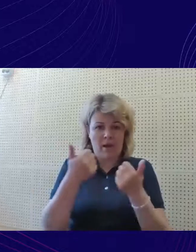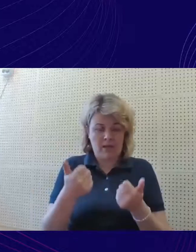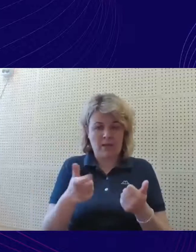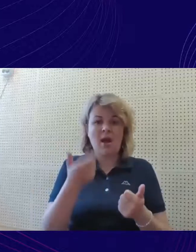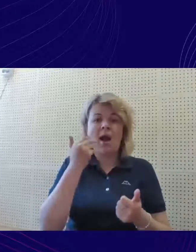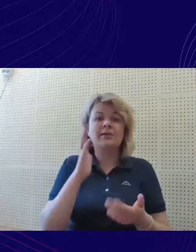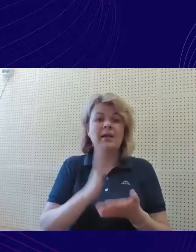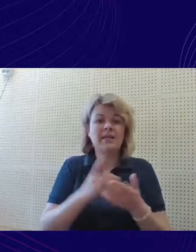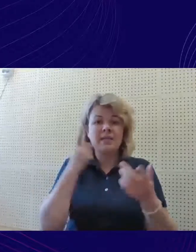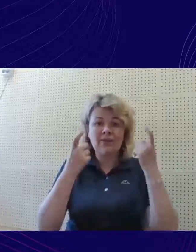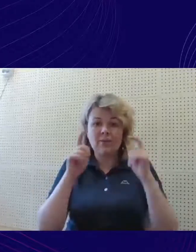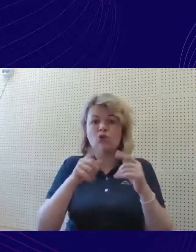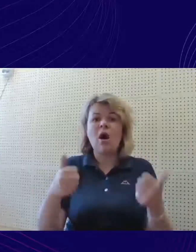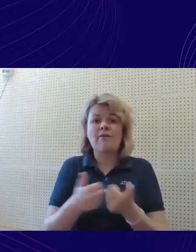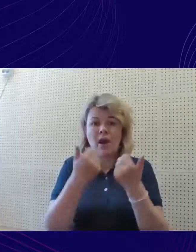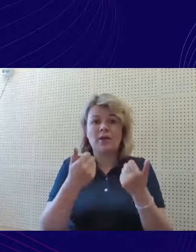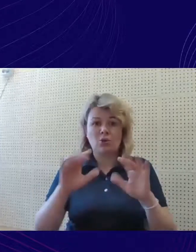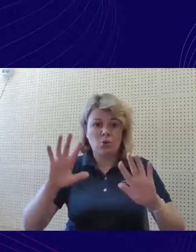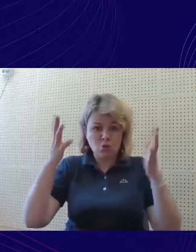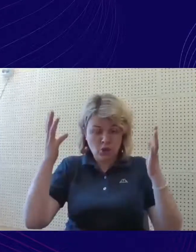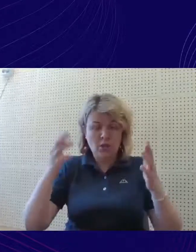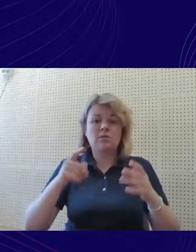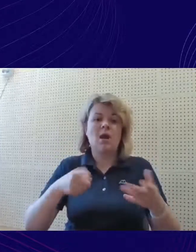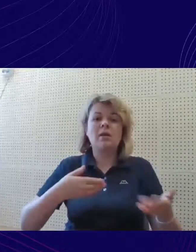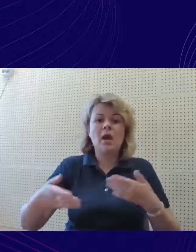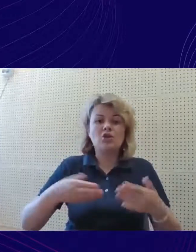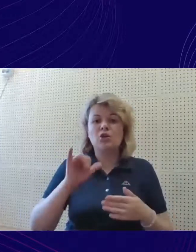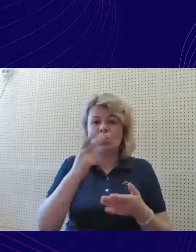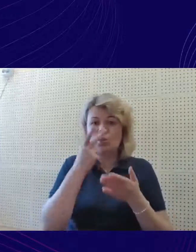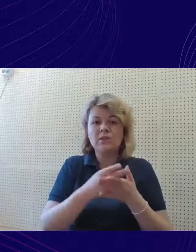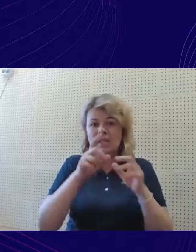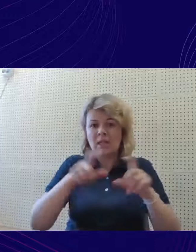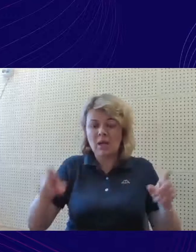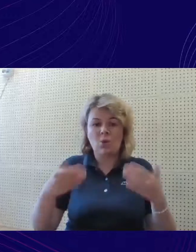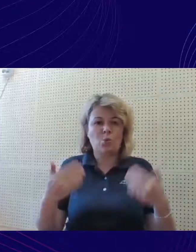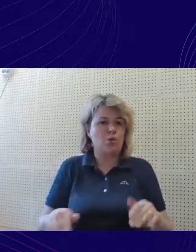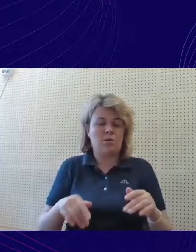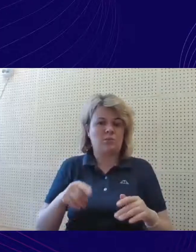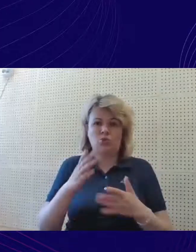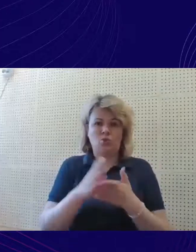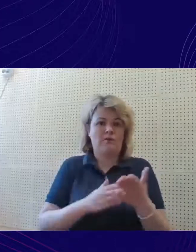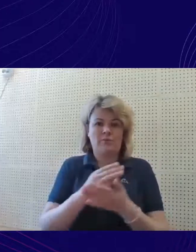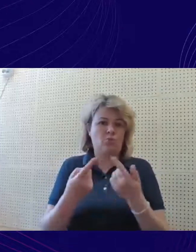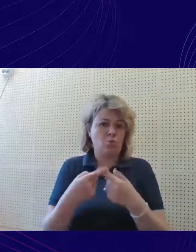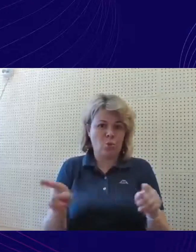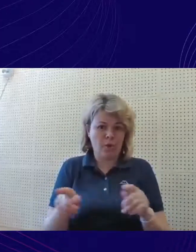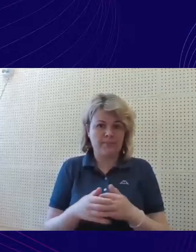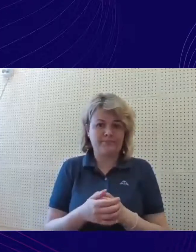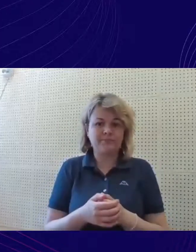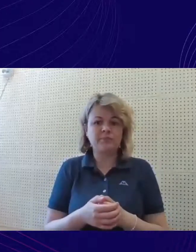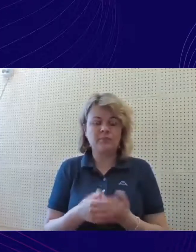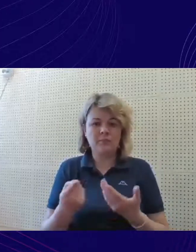отношение эмоциональное у зрителя чуть-чуть другое к этому. И он